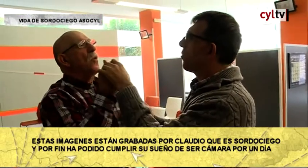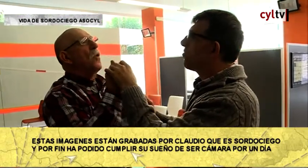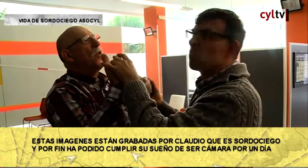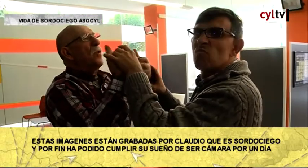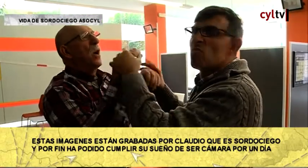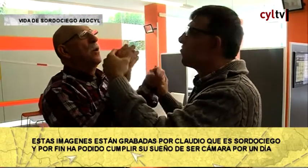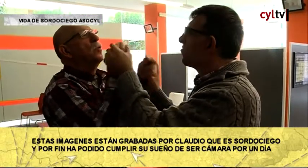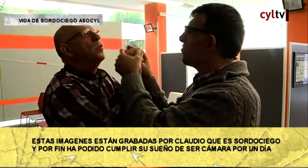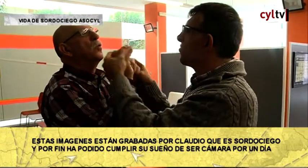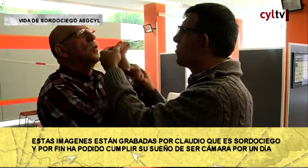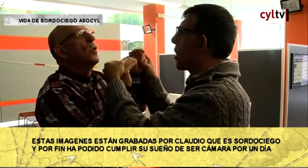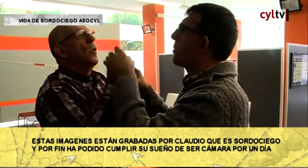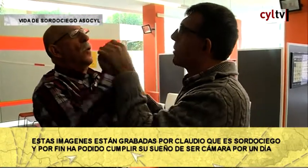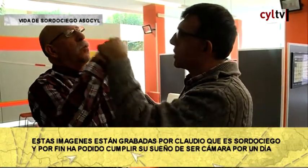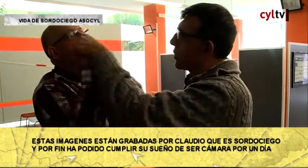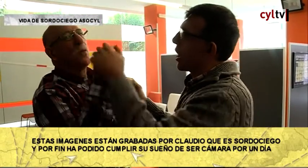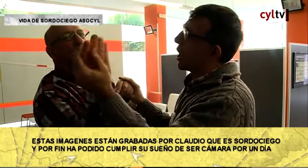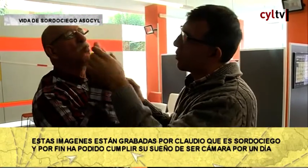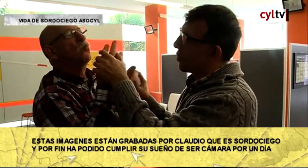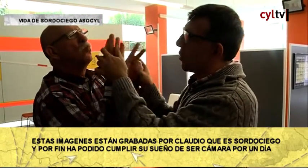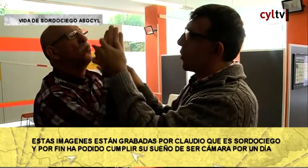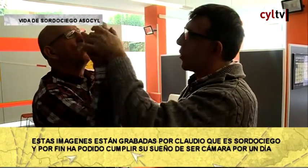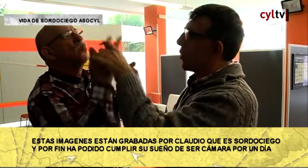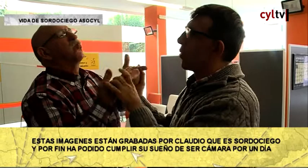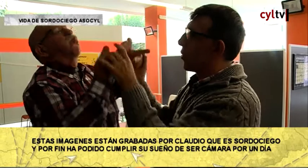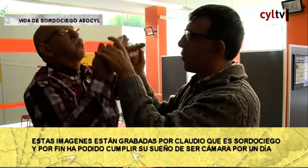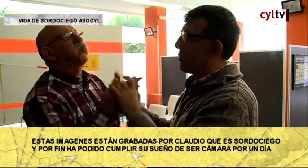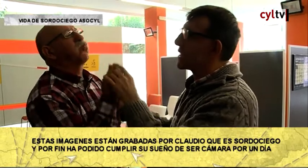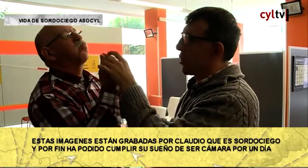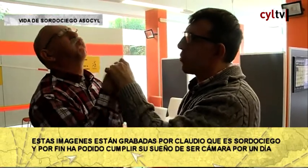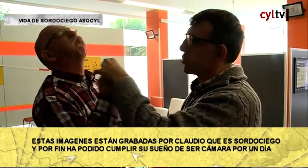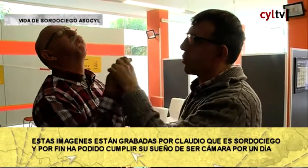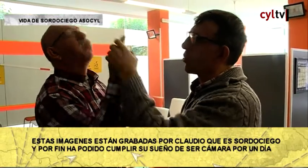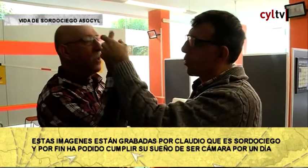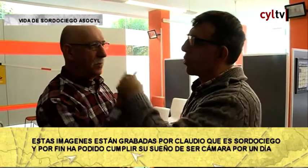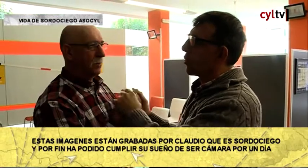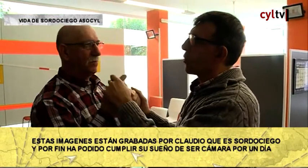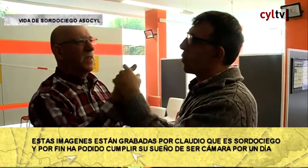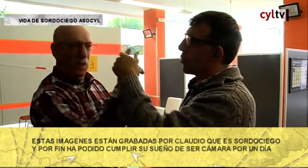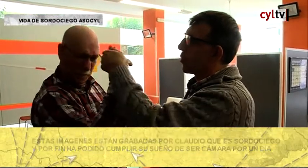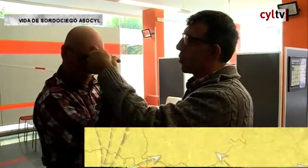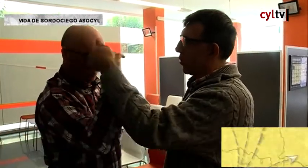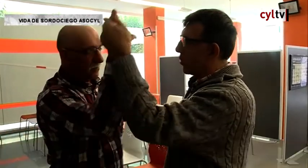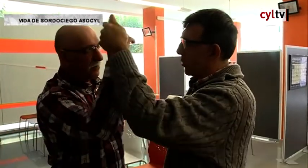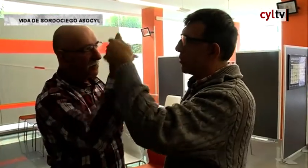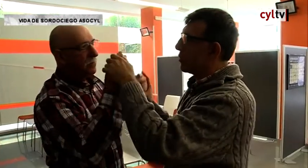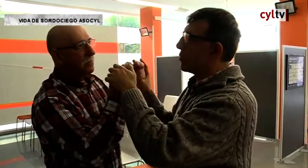Le está diciendo a su compañero José Antonio que dice que son cámaras buenas, que pesan mucho, pero que son caras también, le está